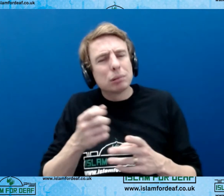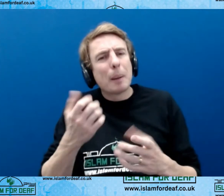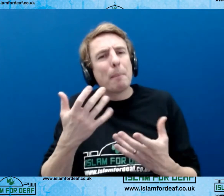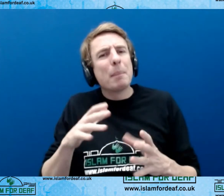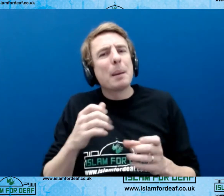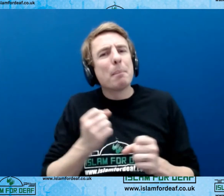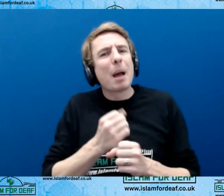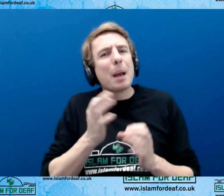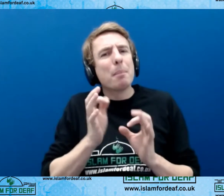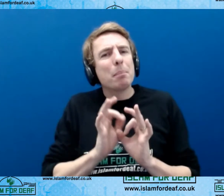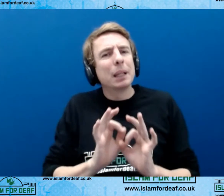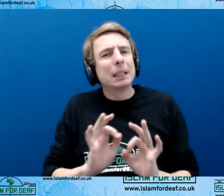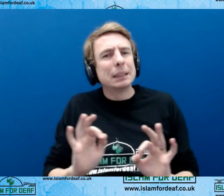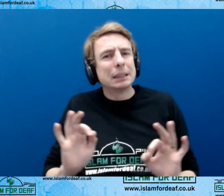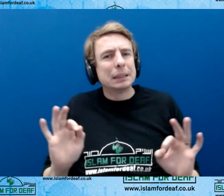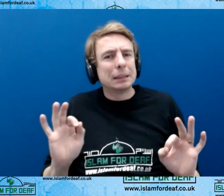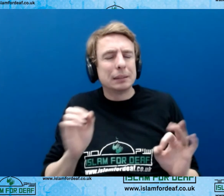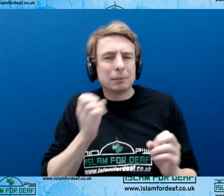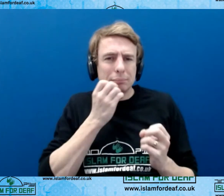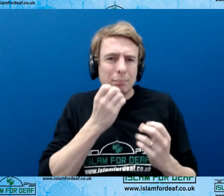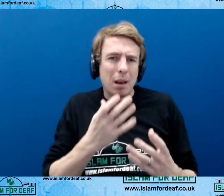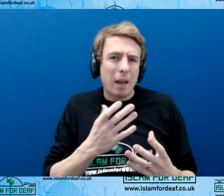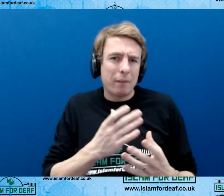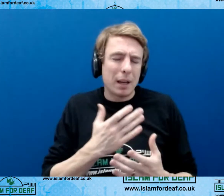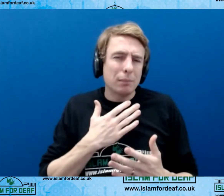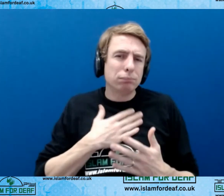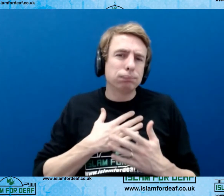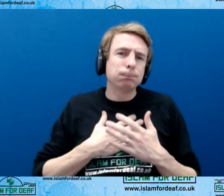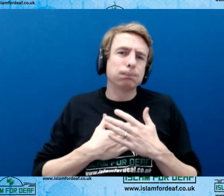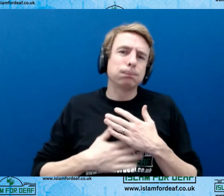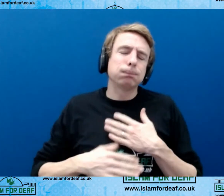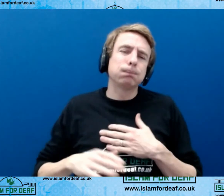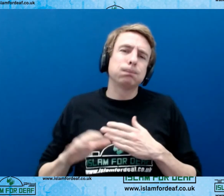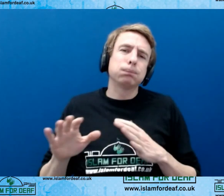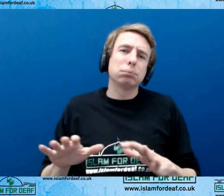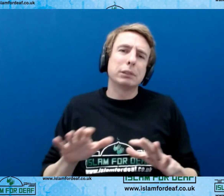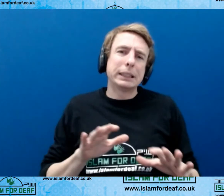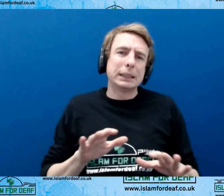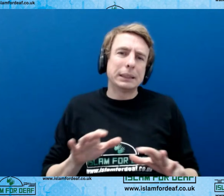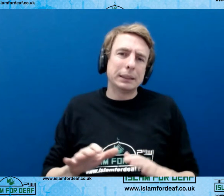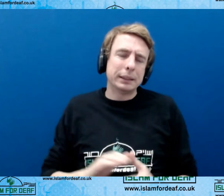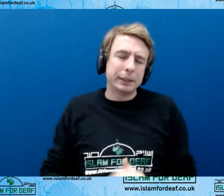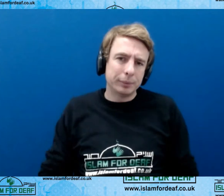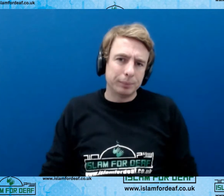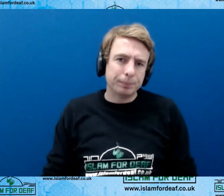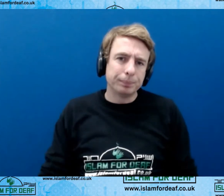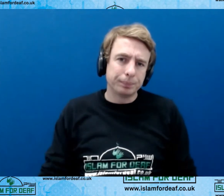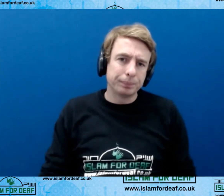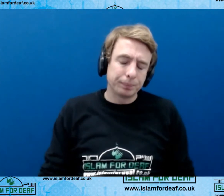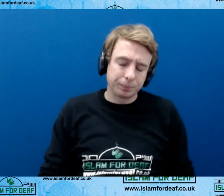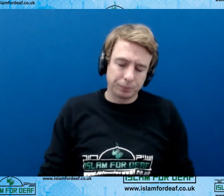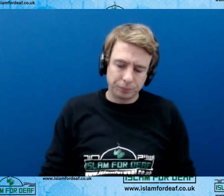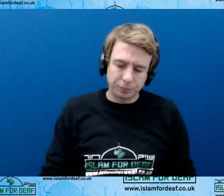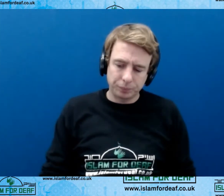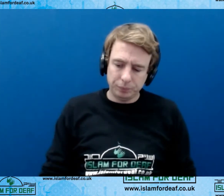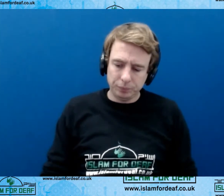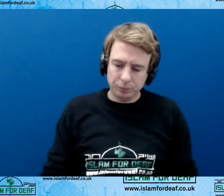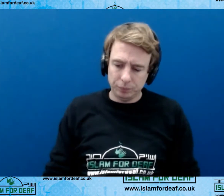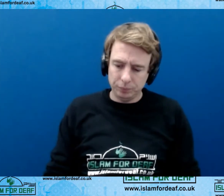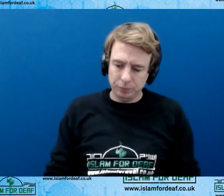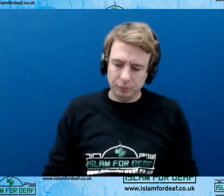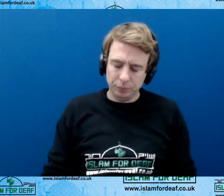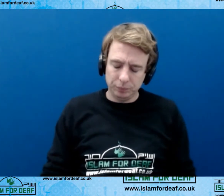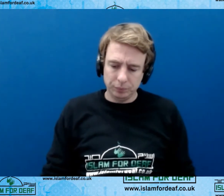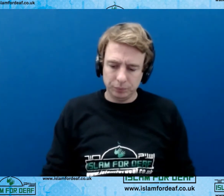بمعنى شيخنا؟ ويتخطف الناس من حولهم أي الناس في حرب من حول الجزيرة العربية مكة